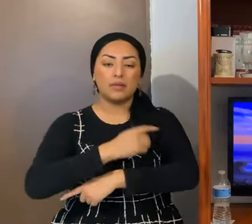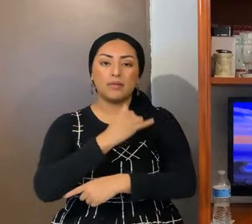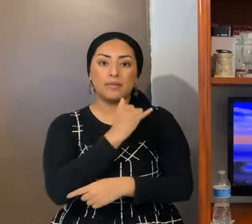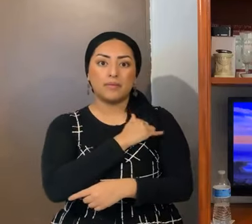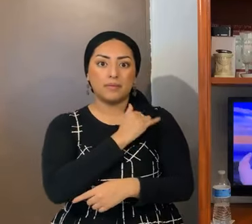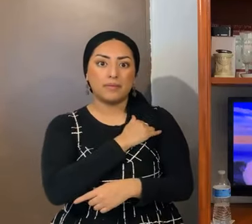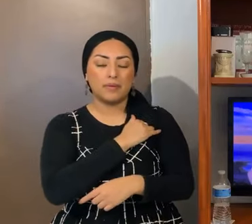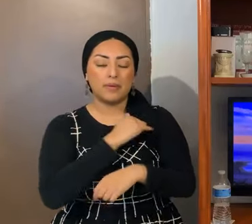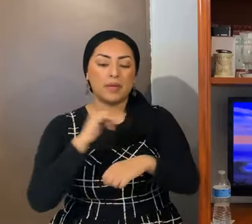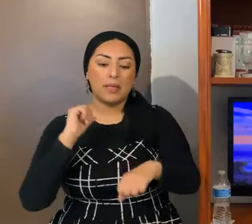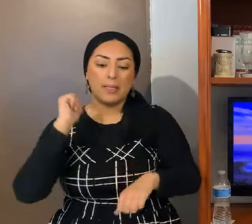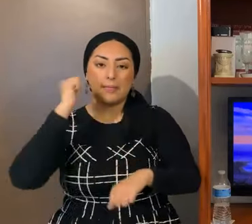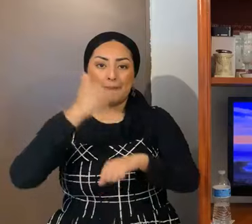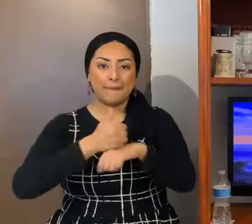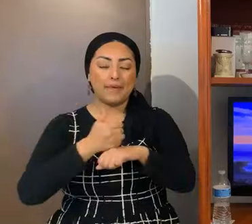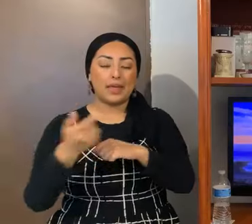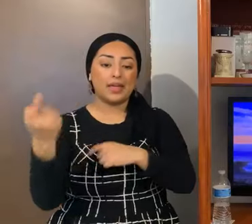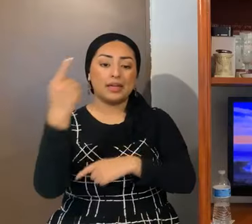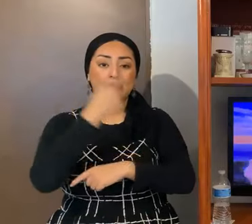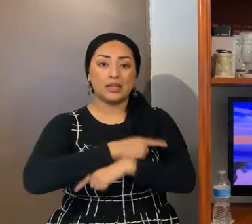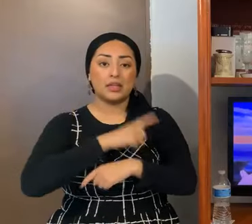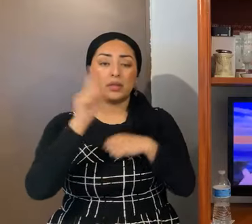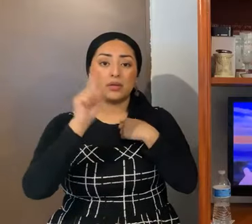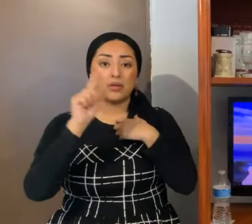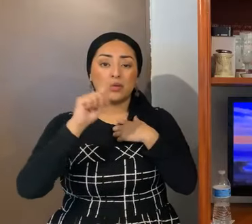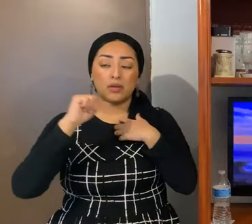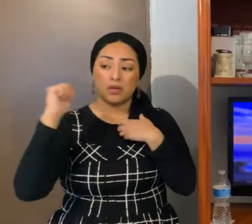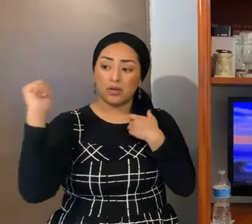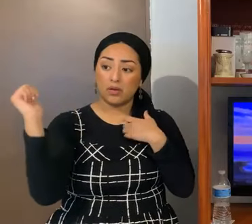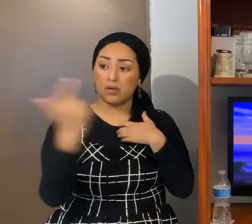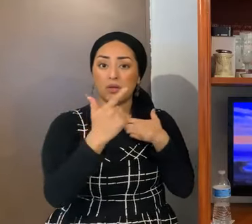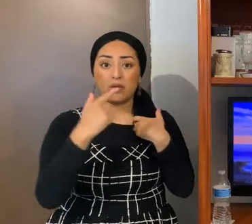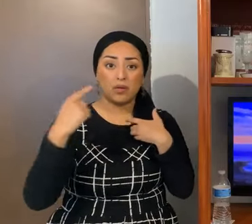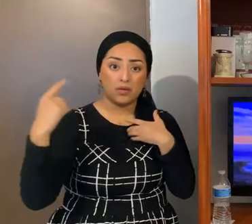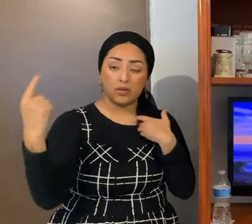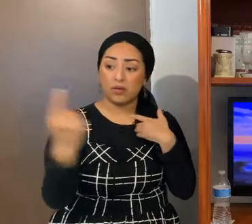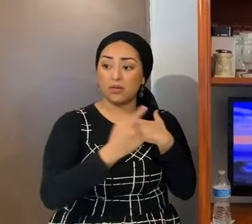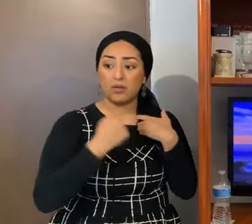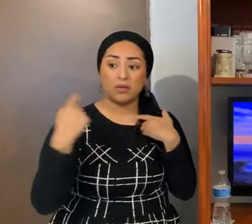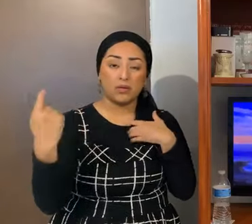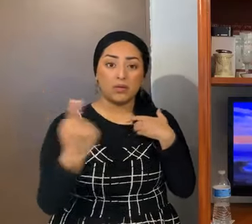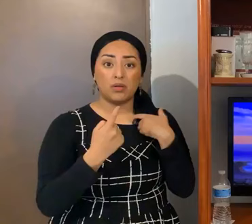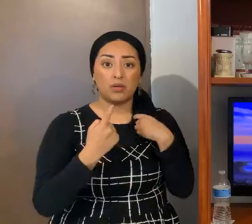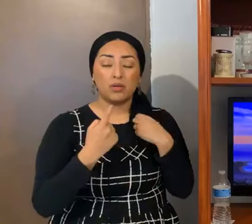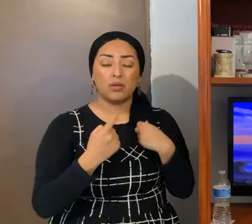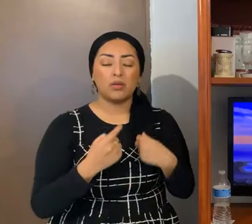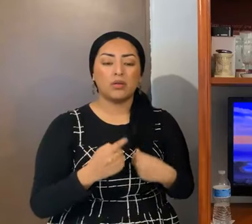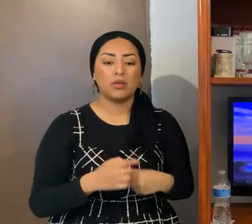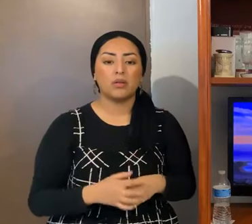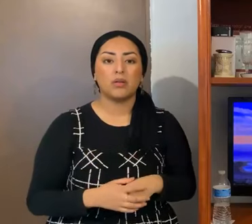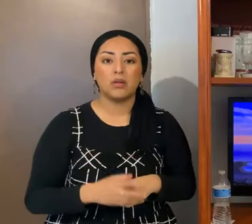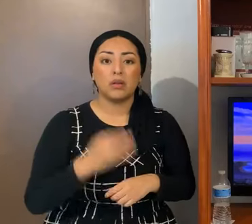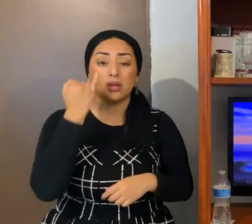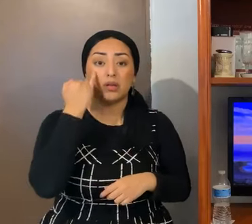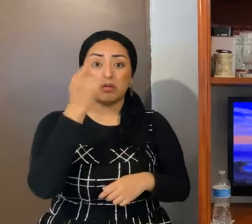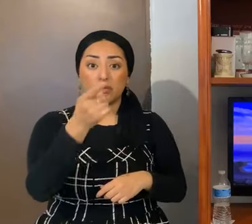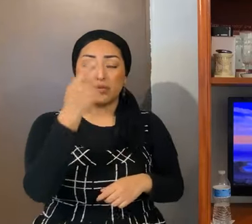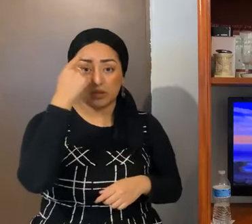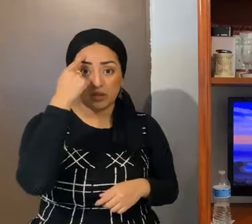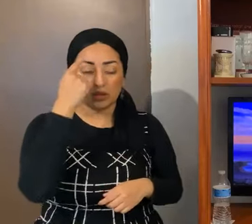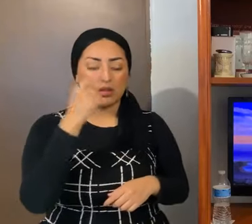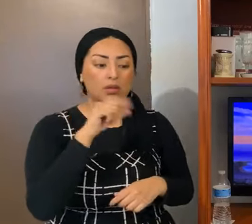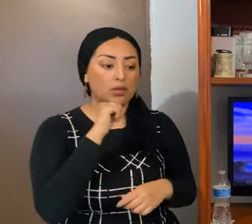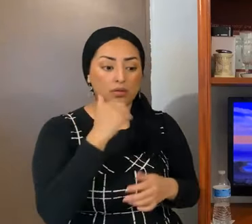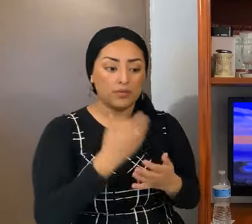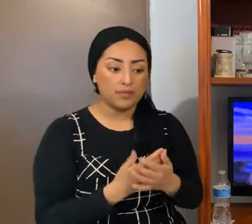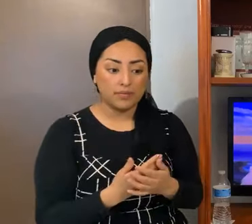la instauración de un día en donde todos nosotros, aunque el que no, tú piensas que no te cae bien, que no